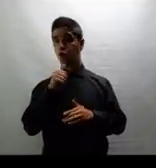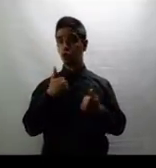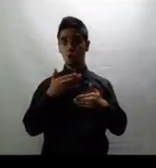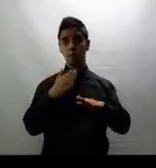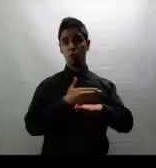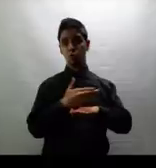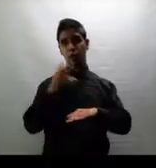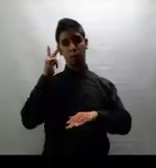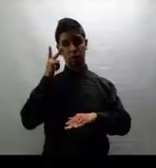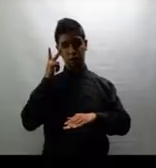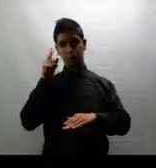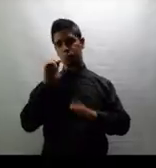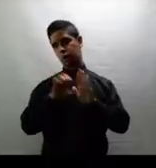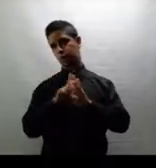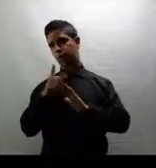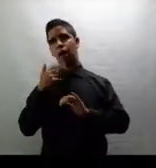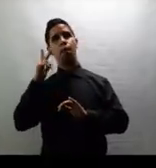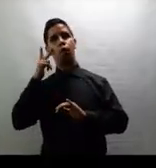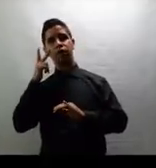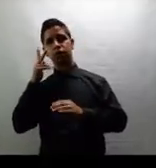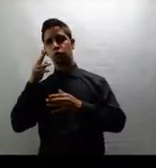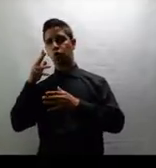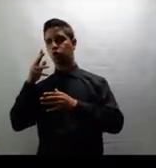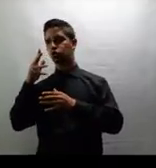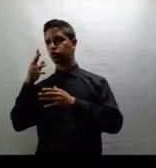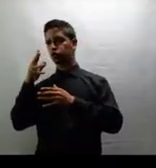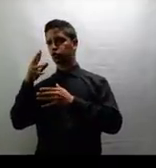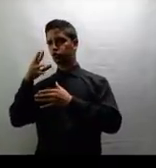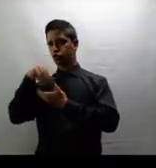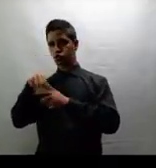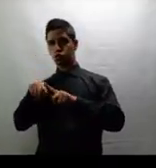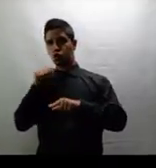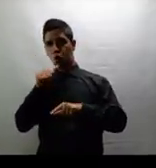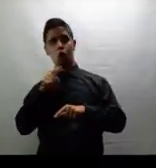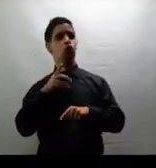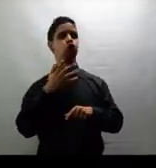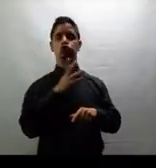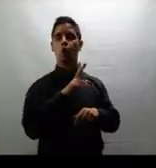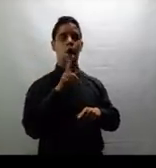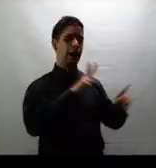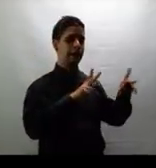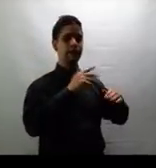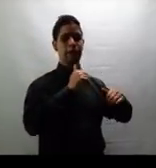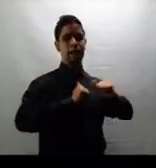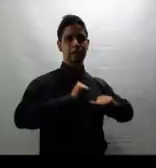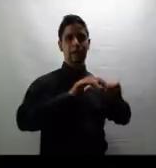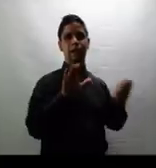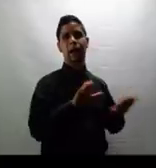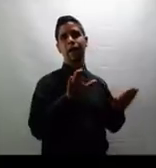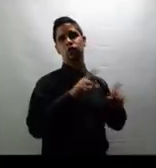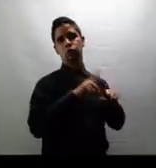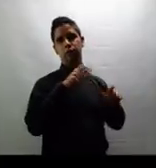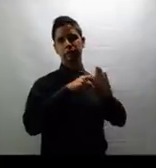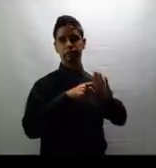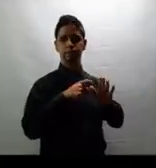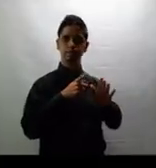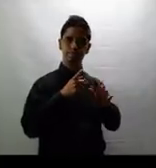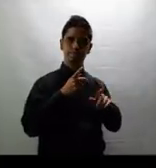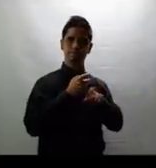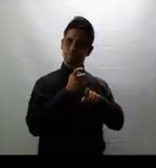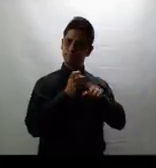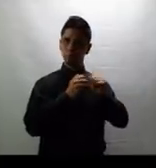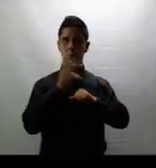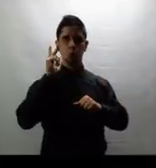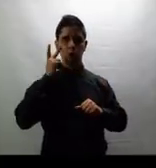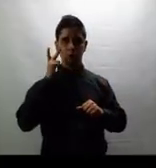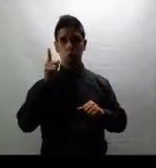partidos políticos como tal sino que son de la música que la gente los artistas han hecho y definitivamente uno de